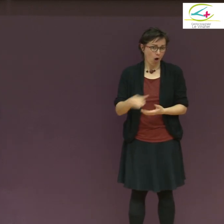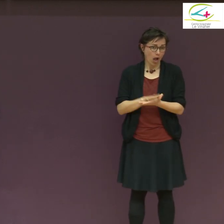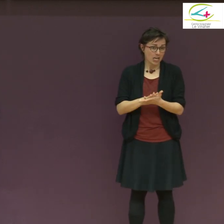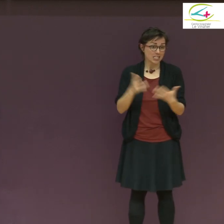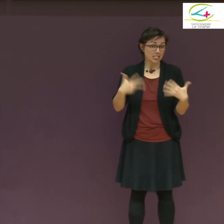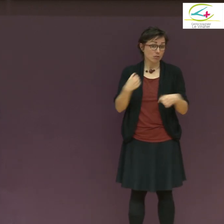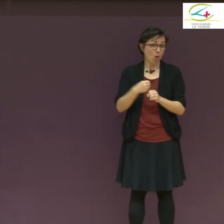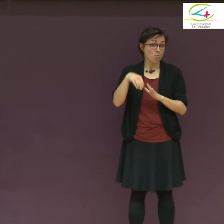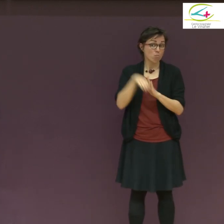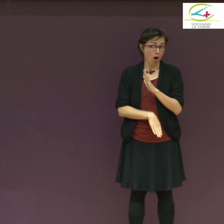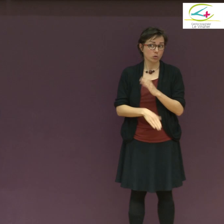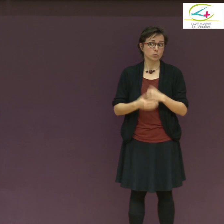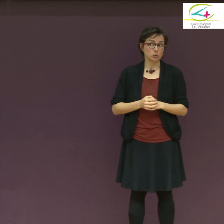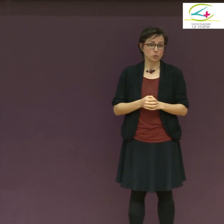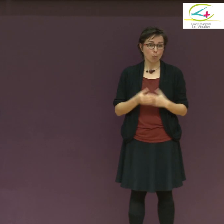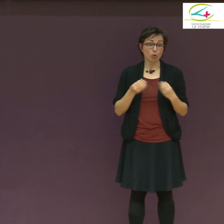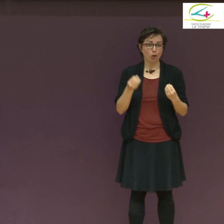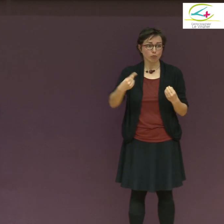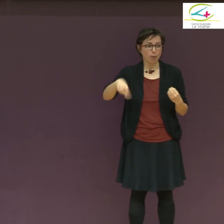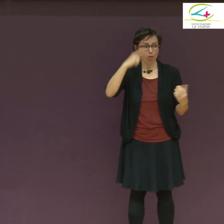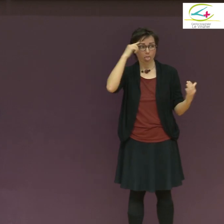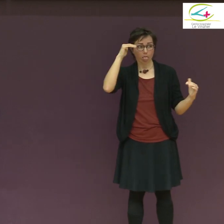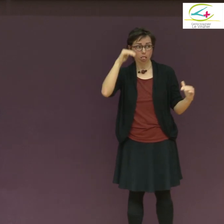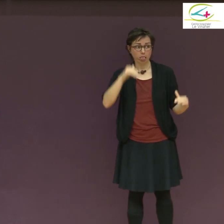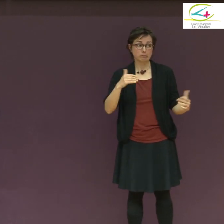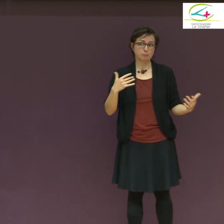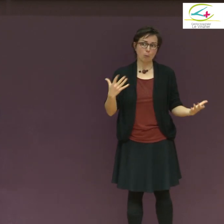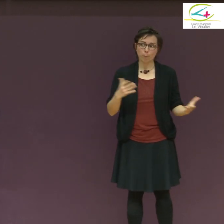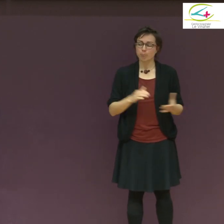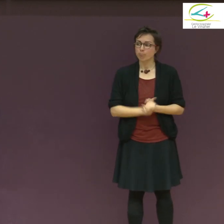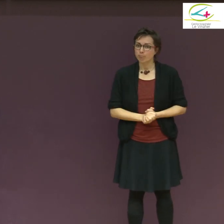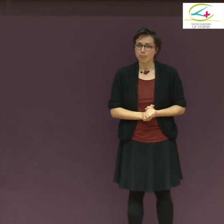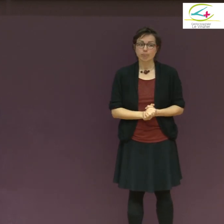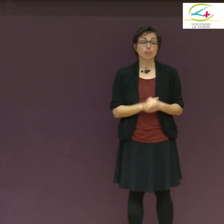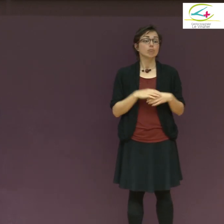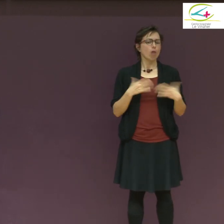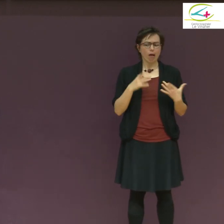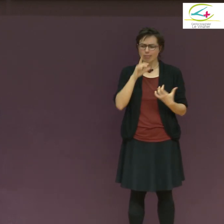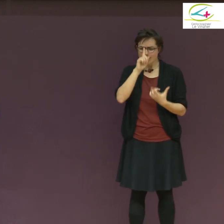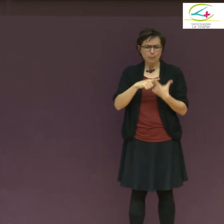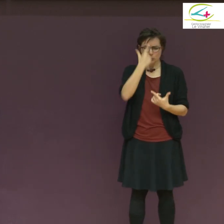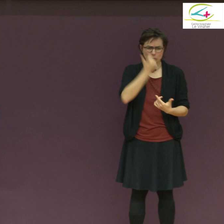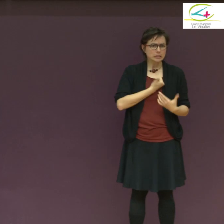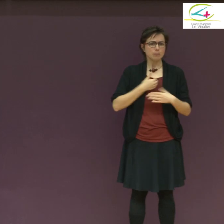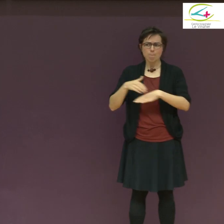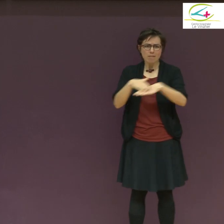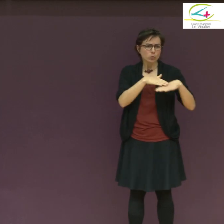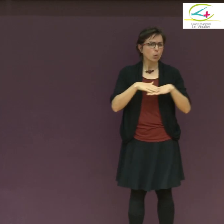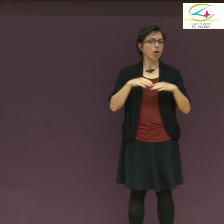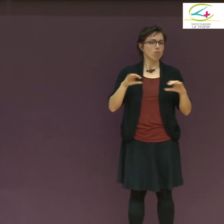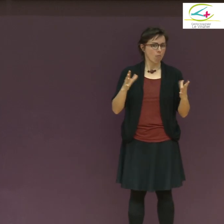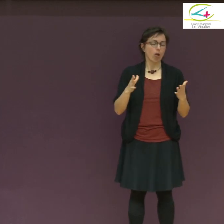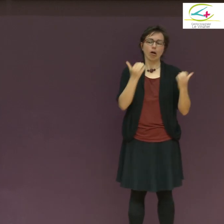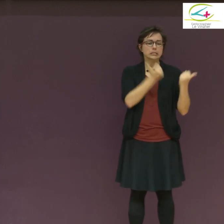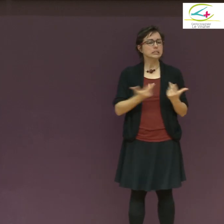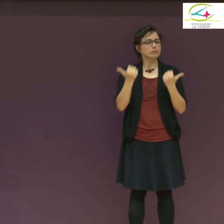plané l'ambiance, c'est parfait. Alors, pour faire la prévention du suicide, hein, donc, on vous a donné des chiffres